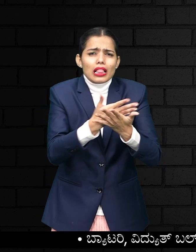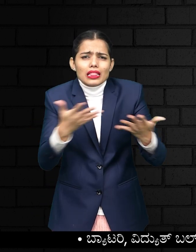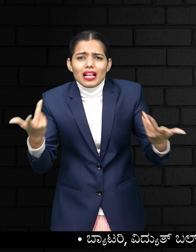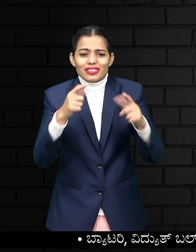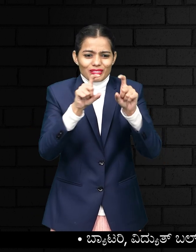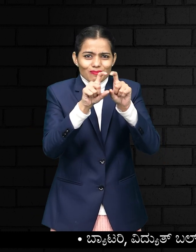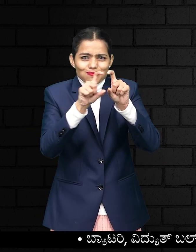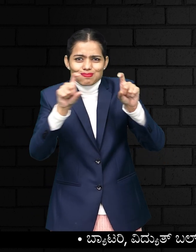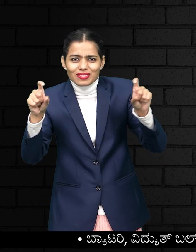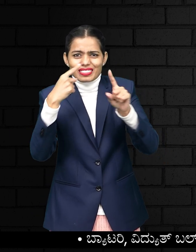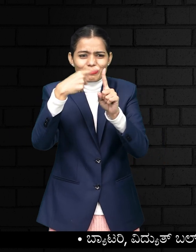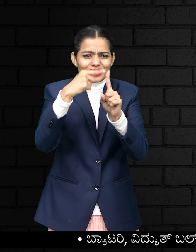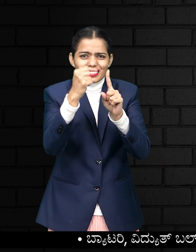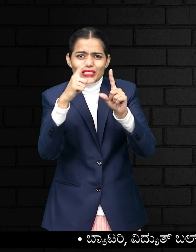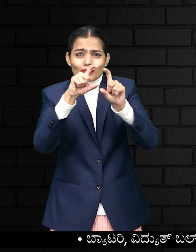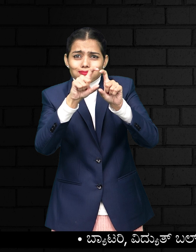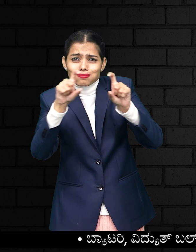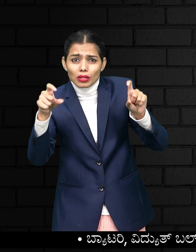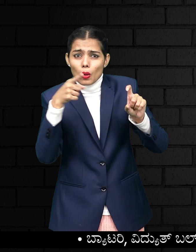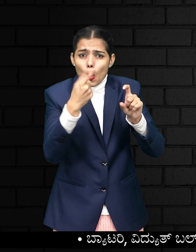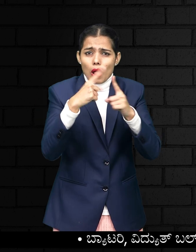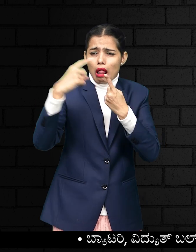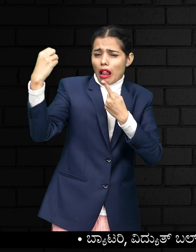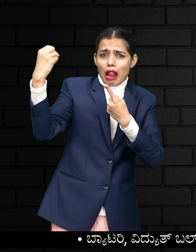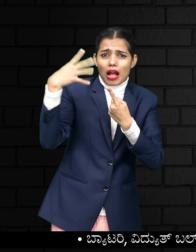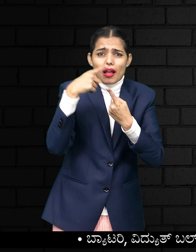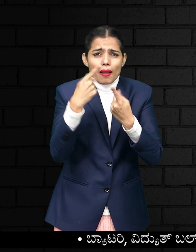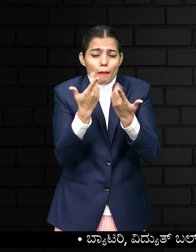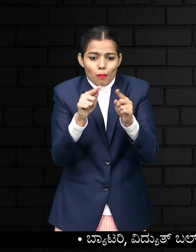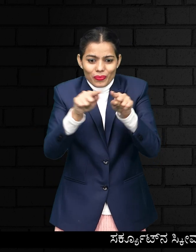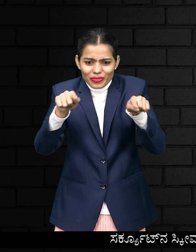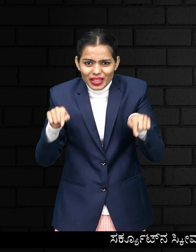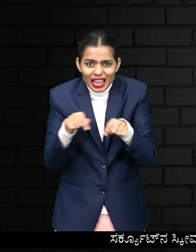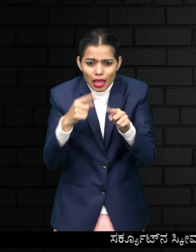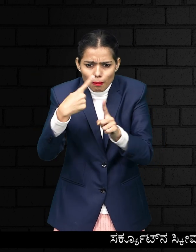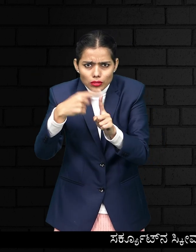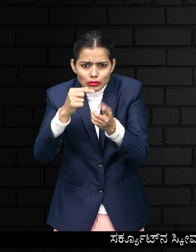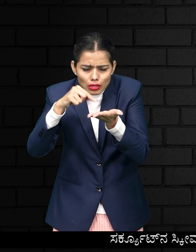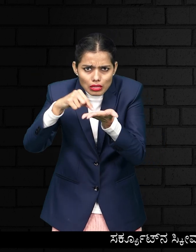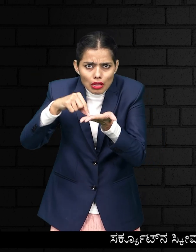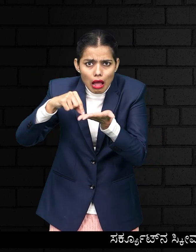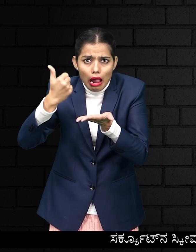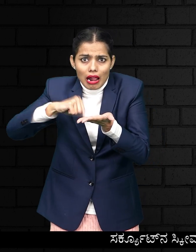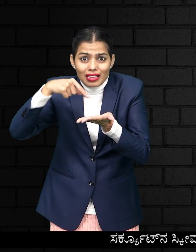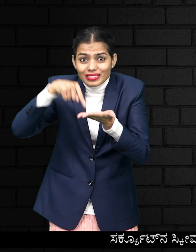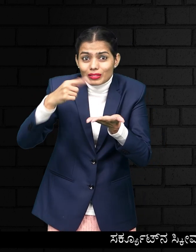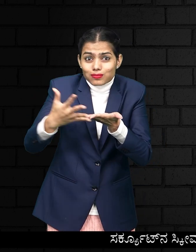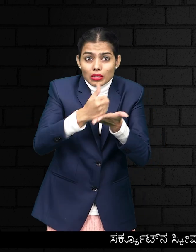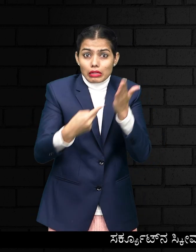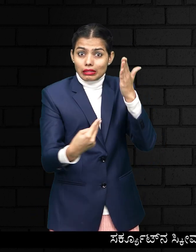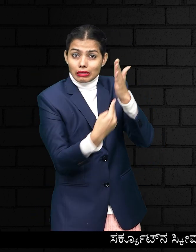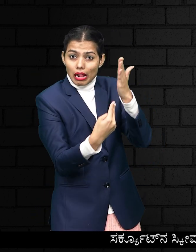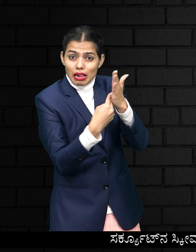ಬ್ಯಾಟರಿ ವಿದ್ಯುತ್ ಬಲ್ಬ್ ಮತ್ತು ಸ್ವಿಚ್ ಅನ್ನು ಒಳಗೊಂಡಿರುವ ಎಲೆಕ್ಟ್ರಿಕ್ ಸರ್ಕ್ಯೂಟ್ನ ಸ್ಕೆಮ್ಯಾಟಿಕ್